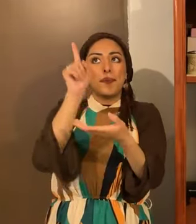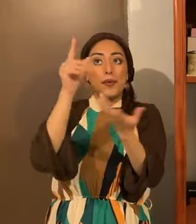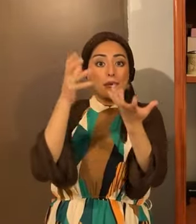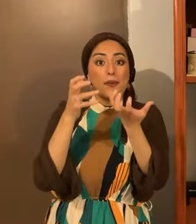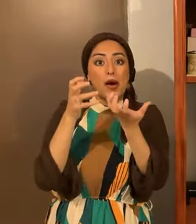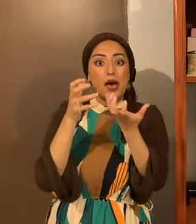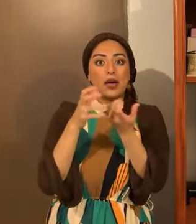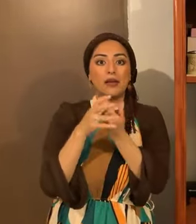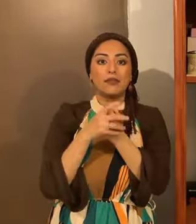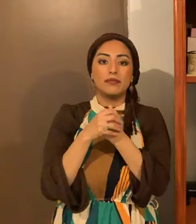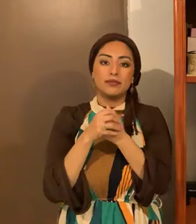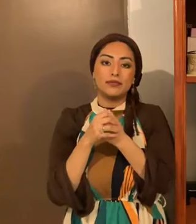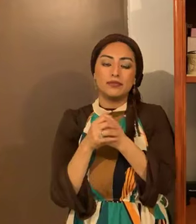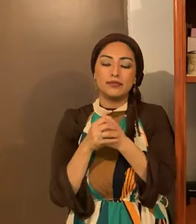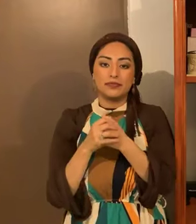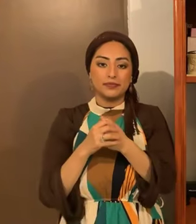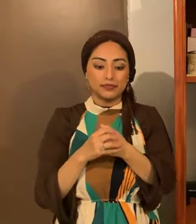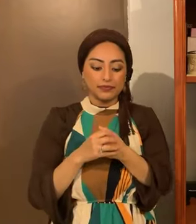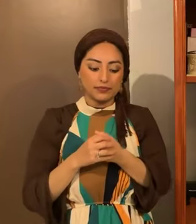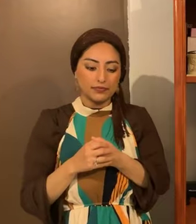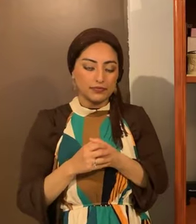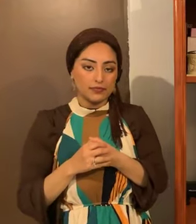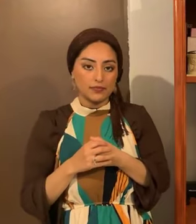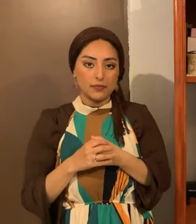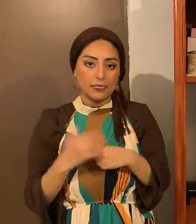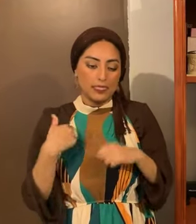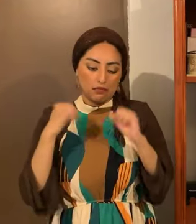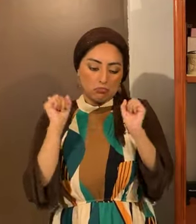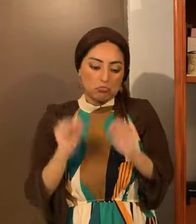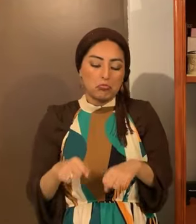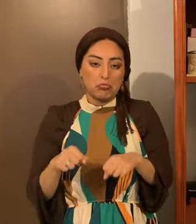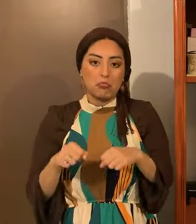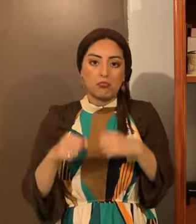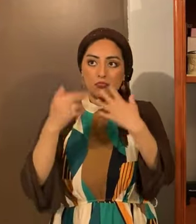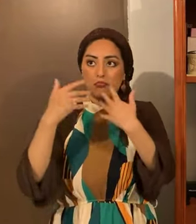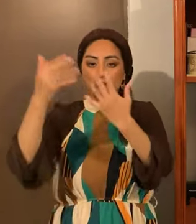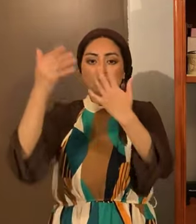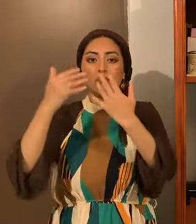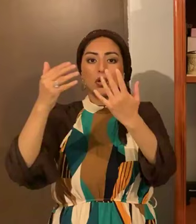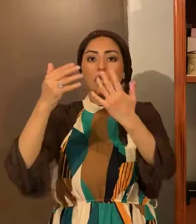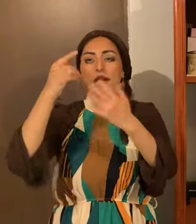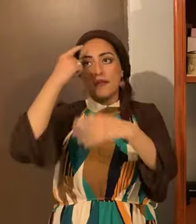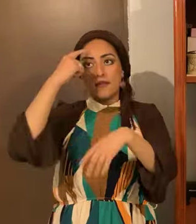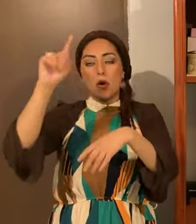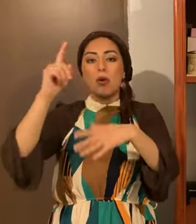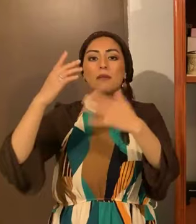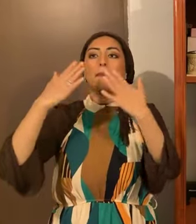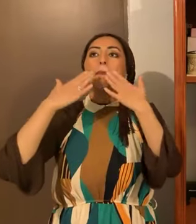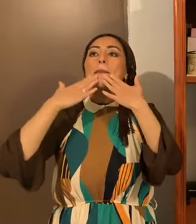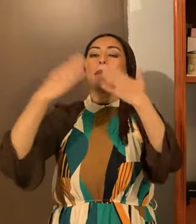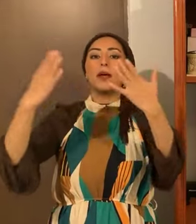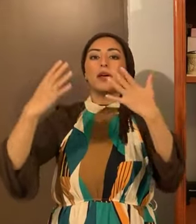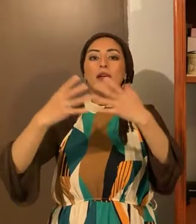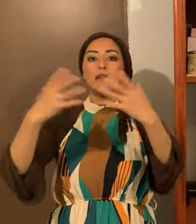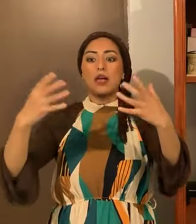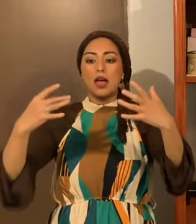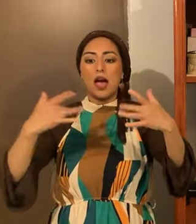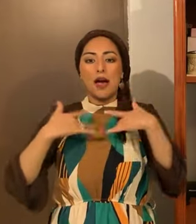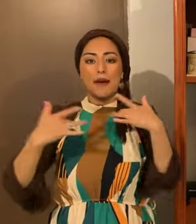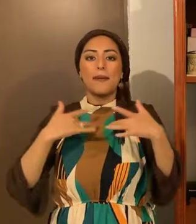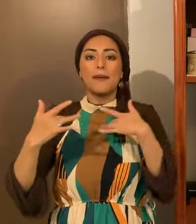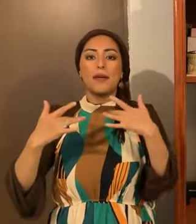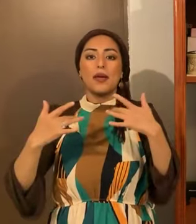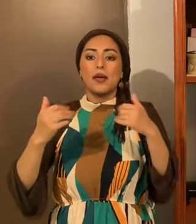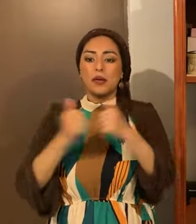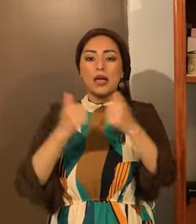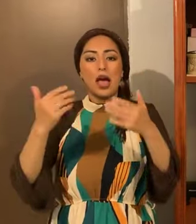nosotros. Eso quiere de nosotros, eso es lo menos que podemos hacer a manera de agradecimiento, de hacerlo con mucho entusiasmo, con gozo, con